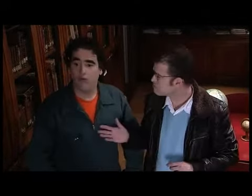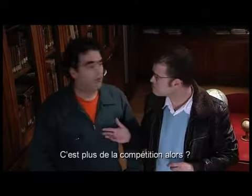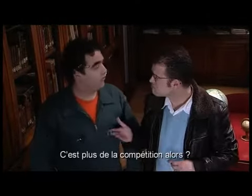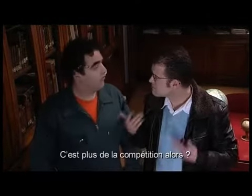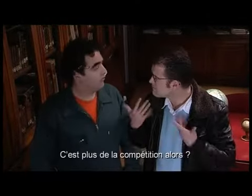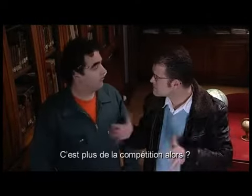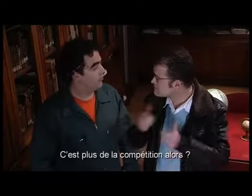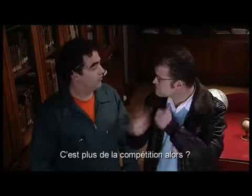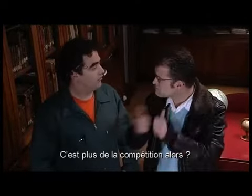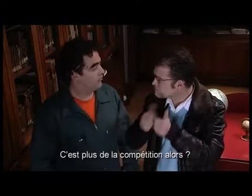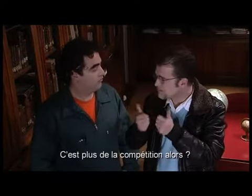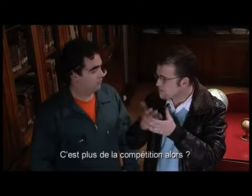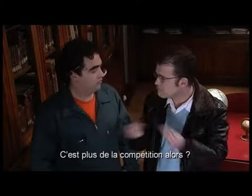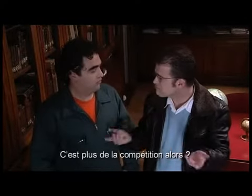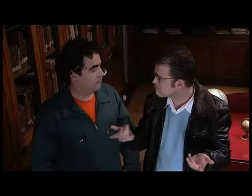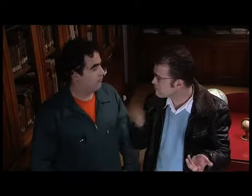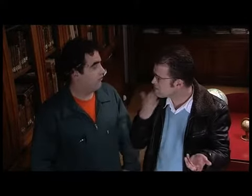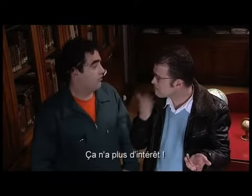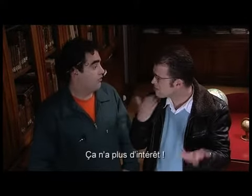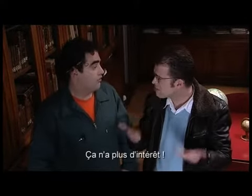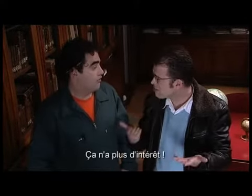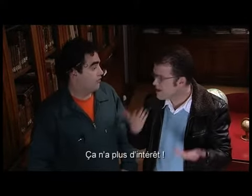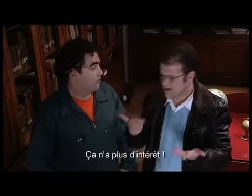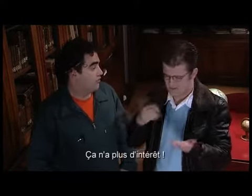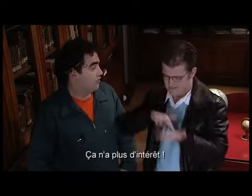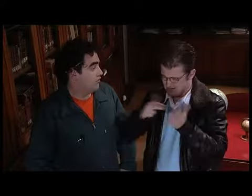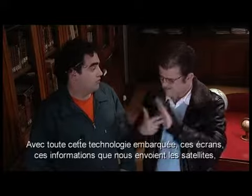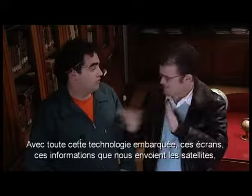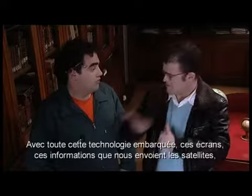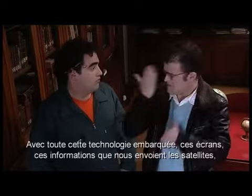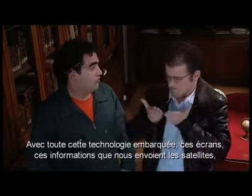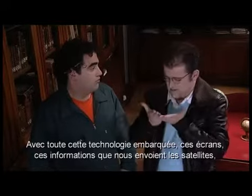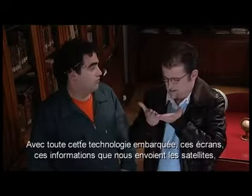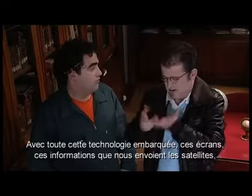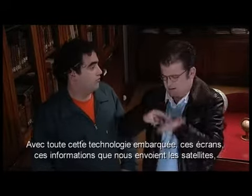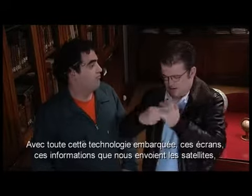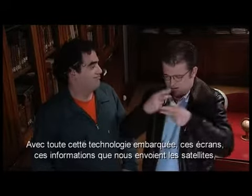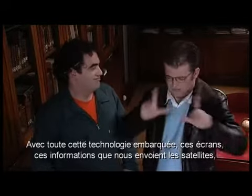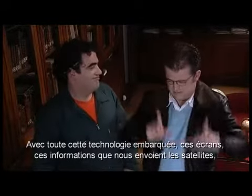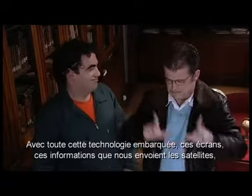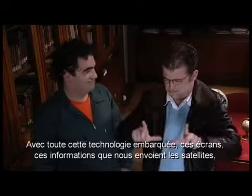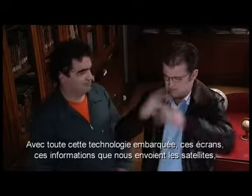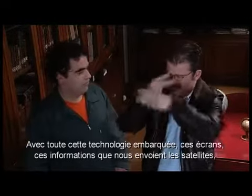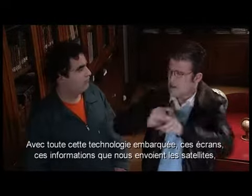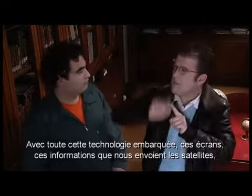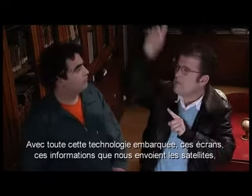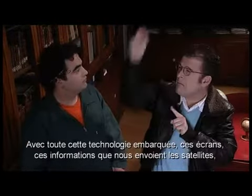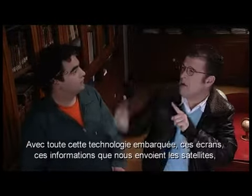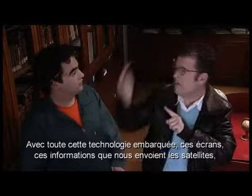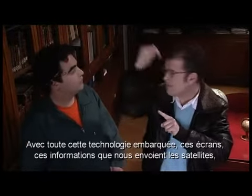C'est plus de la compétition alors. Ça n'a plus d'intérêt. Avec toute cette technologie embarquée, ces écrans, ces informations que nous